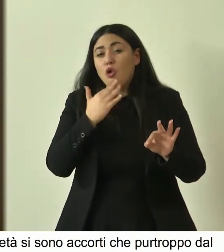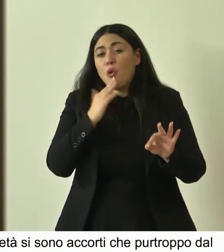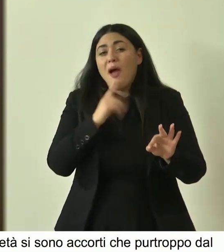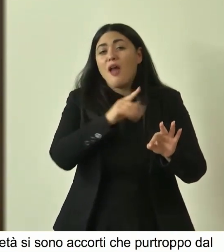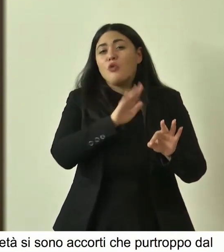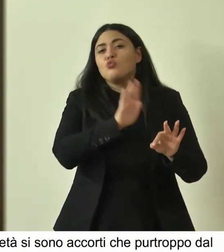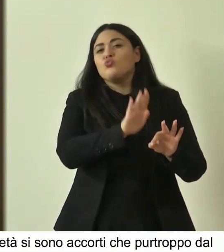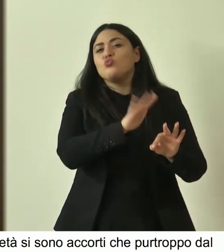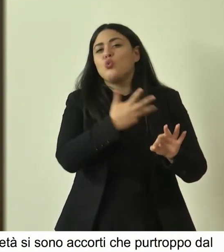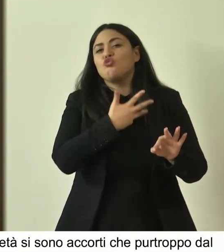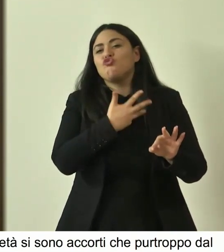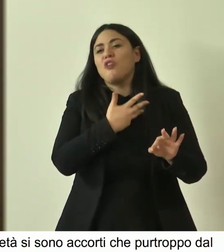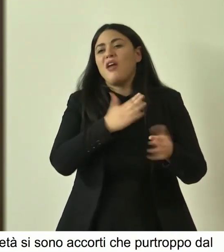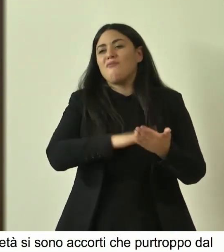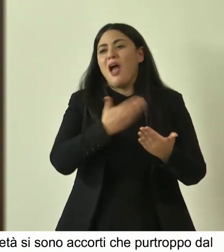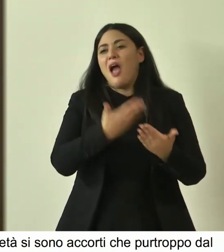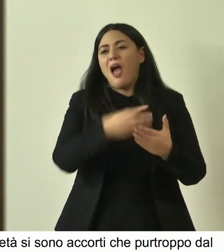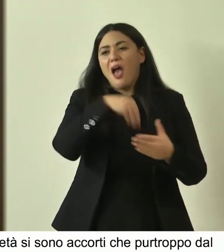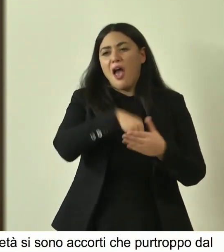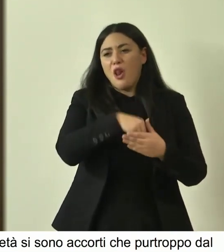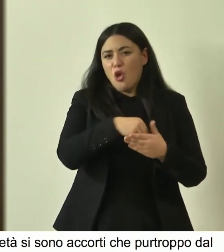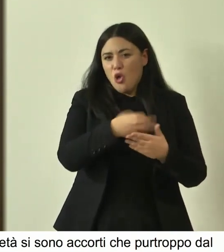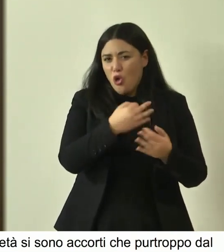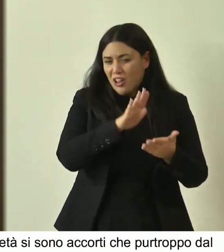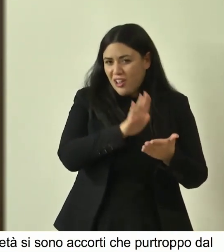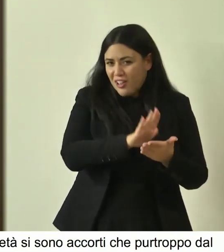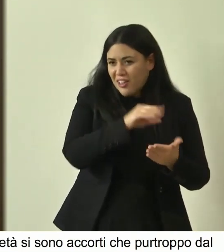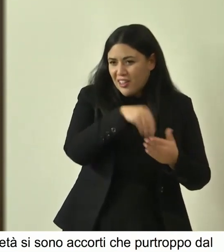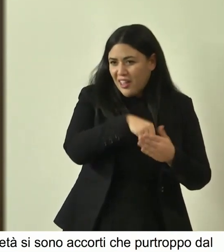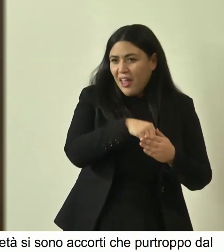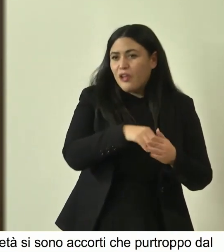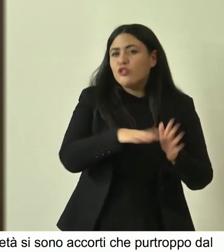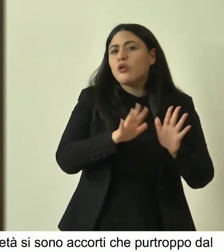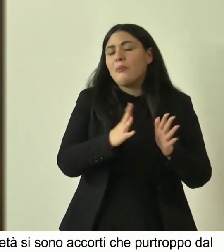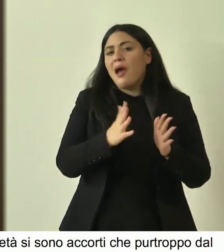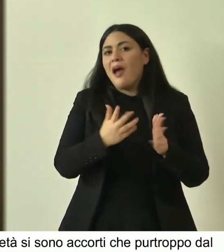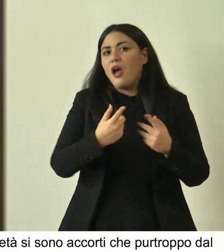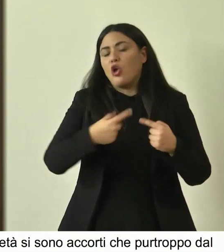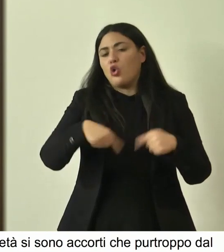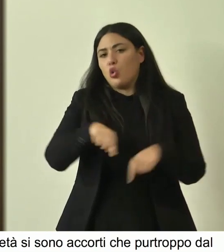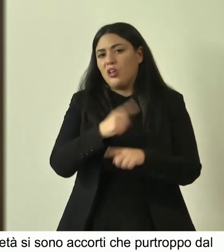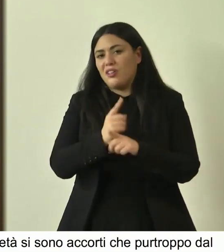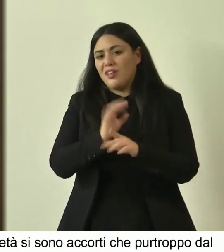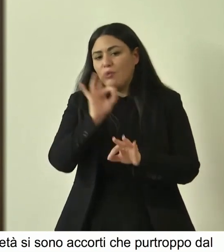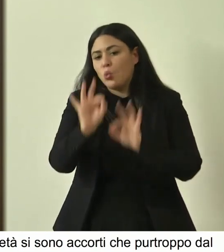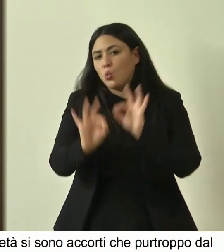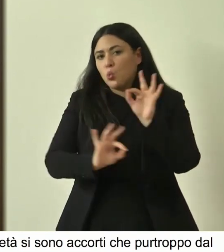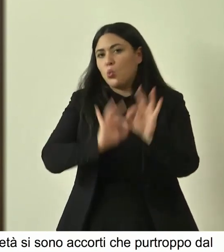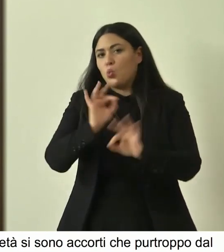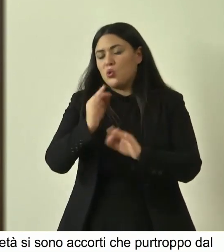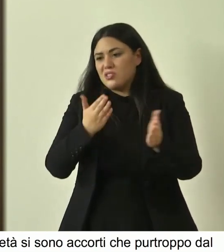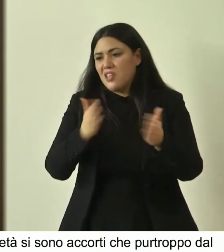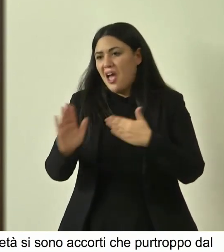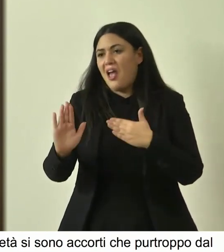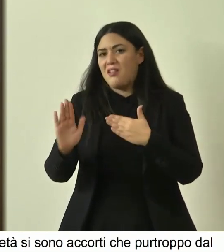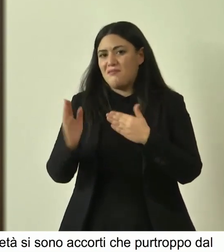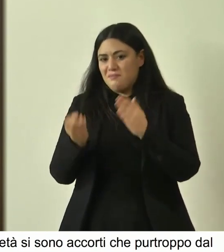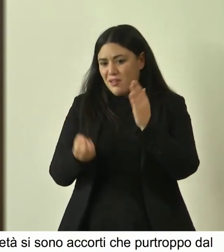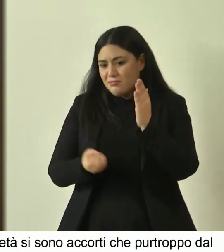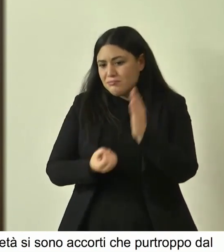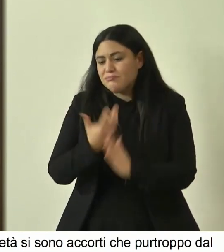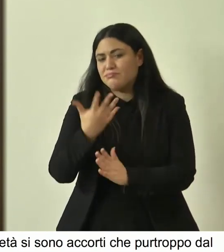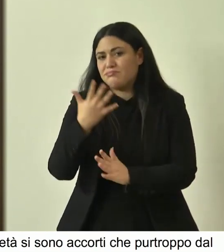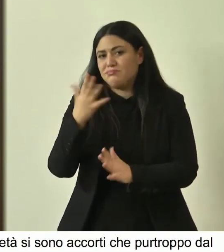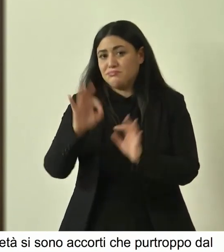definitivo. Quindi ci resta ancora tanto da salvare e da rigenerare. Questo progetto, dicevo, è importante dal punto di